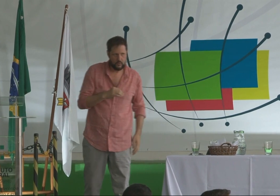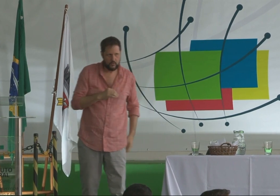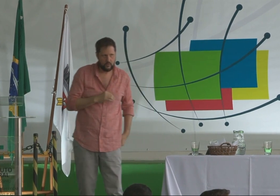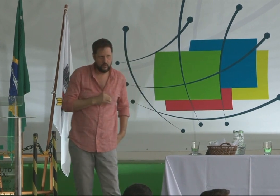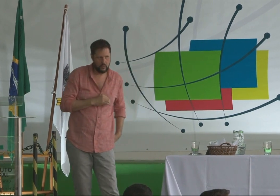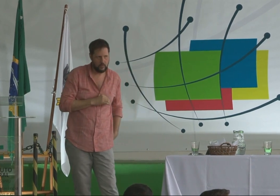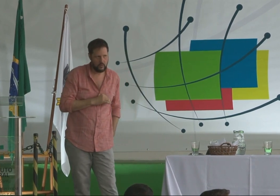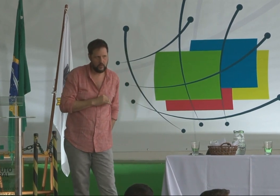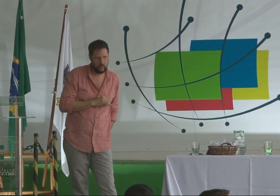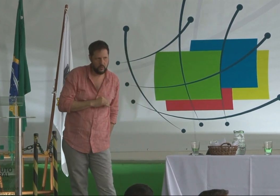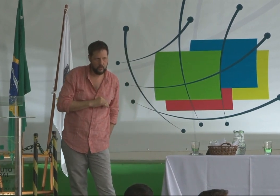ensino com tecnologia?